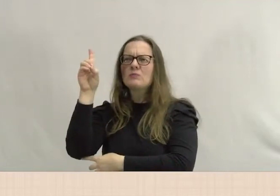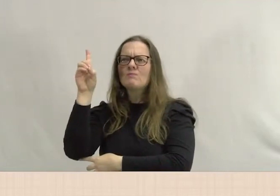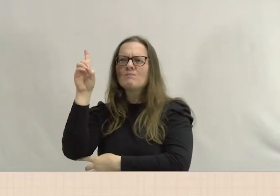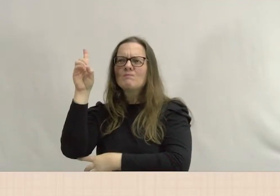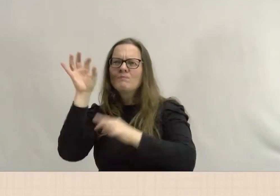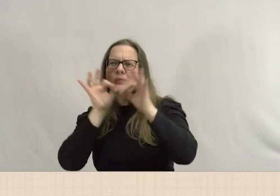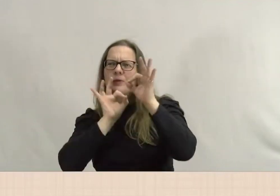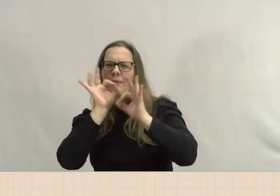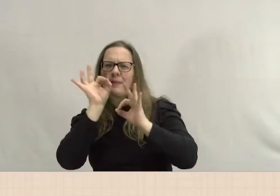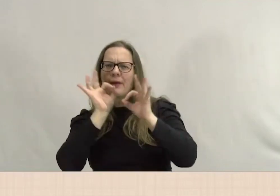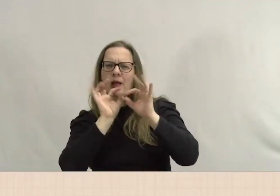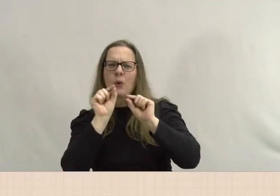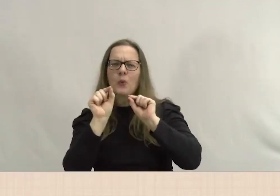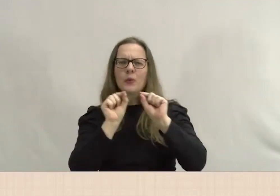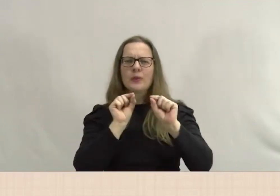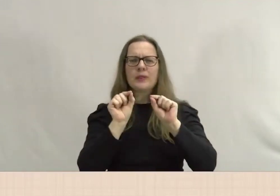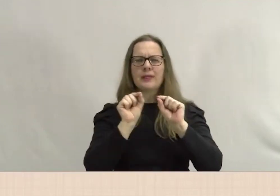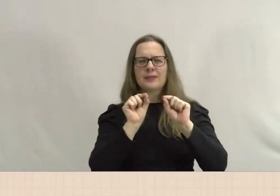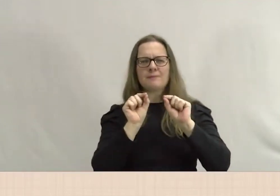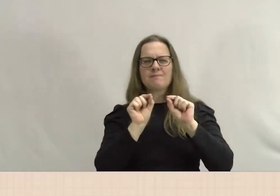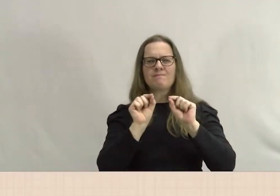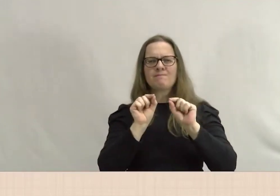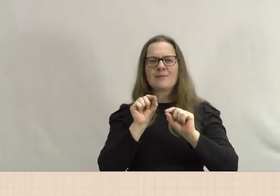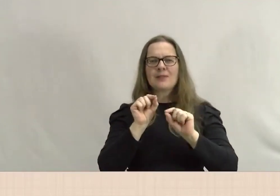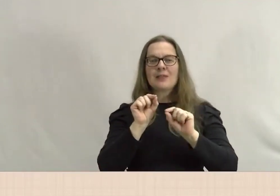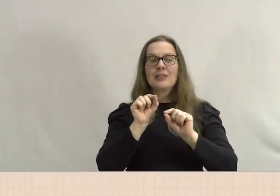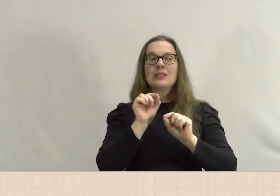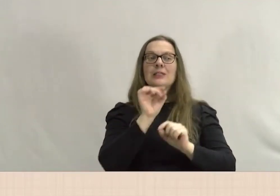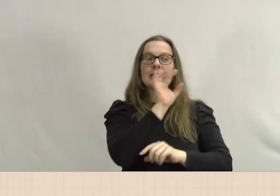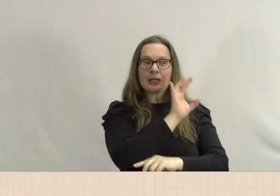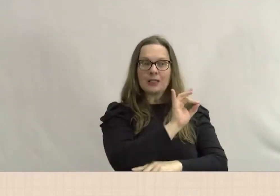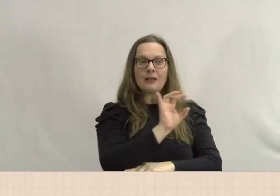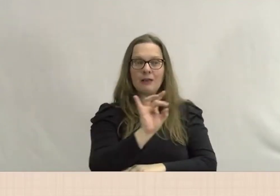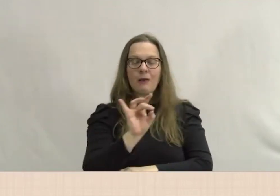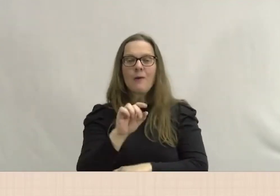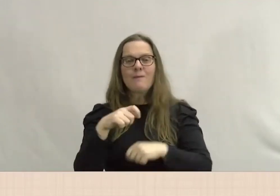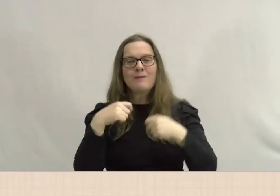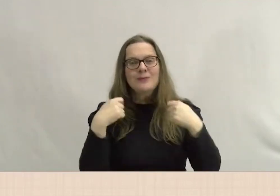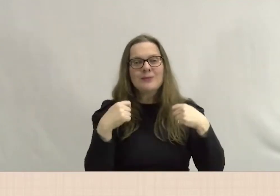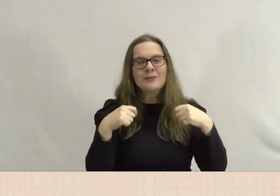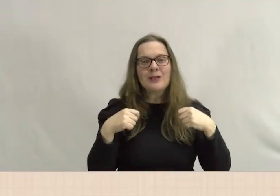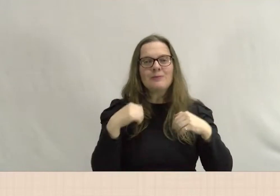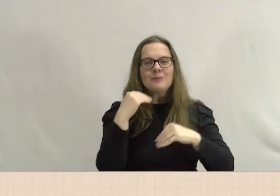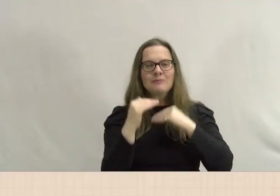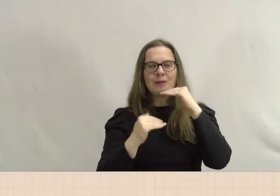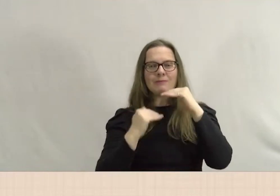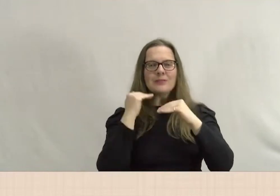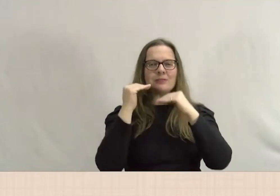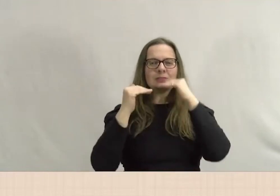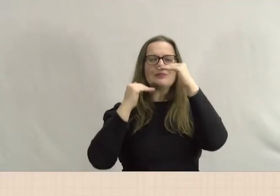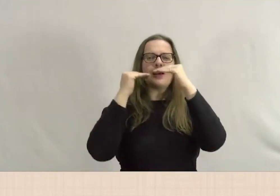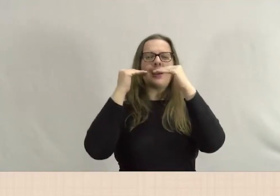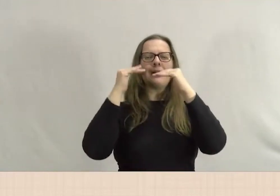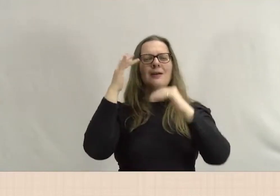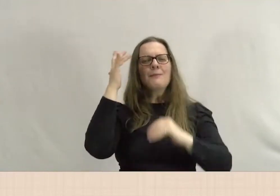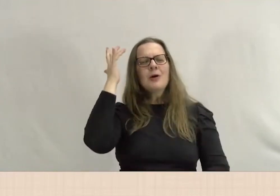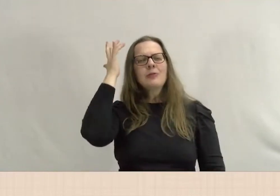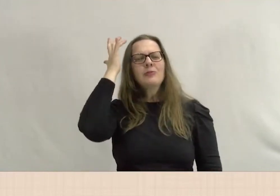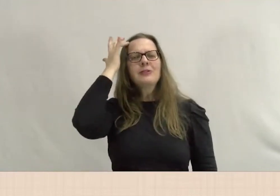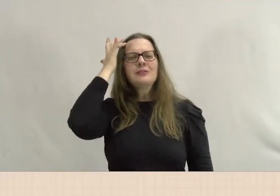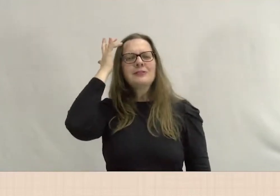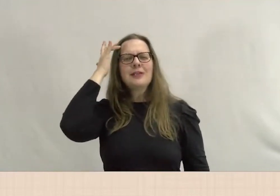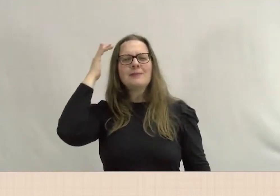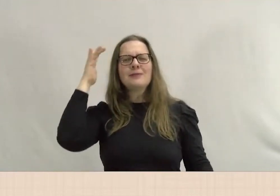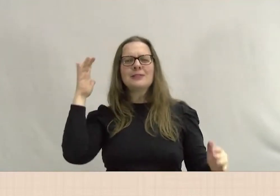através de nos fazer crescer, amadurecer e nos fazer entrelaçar uns com